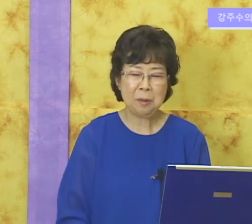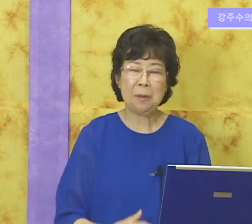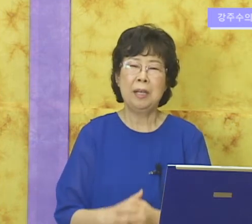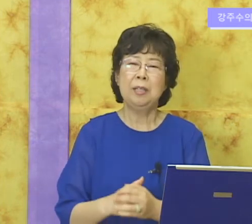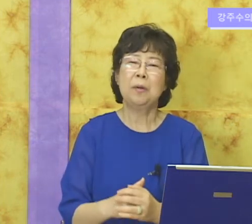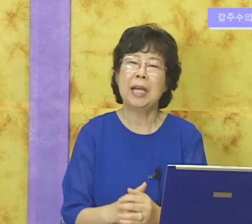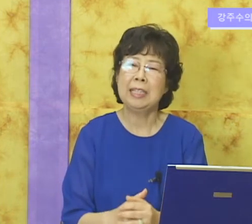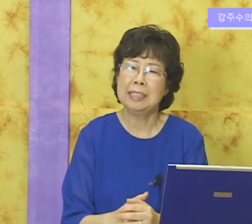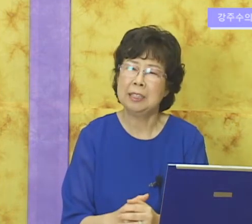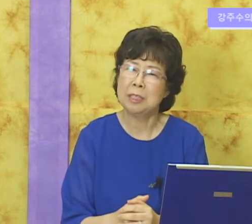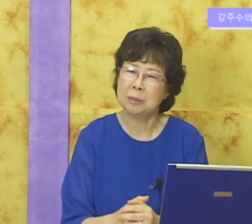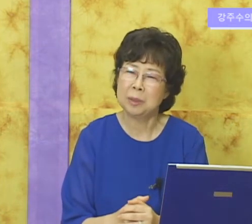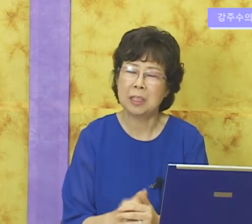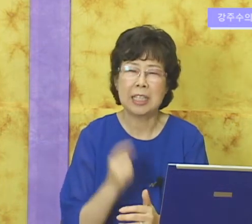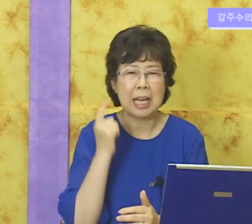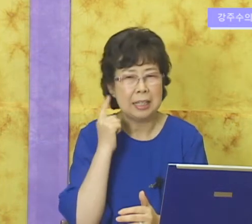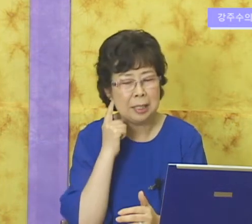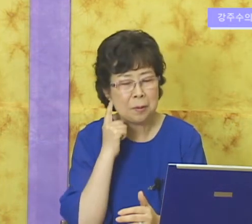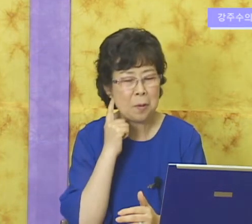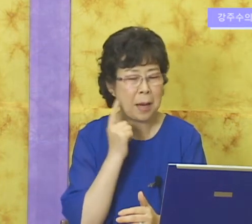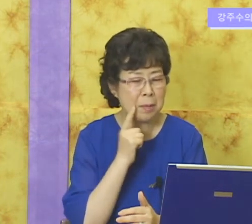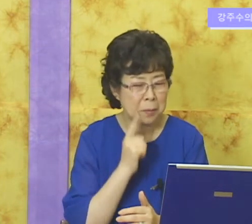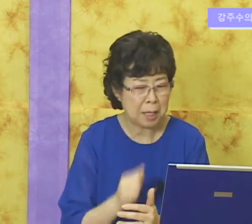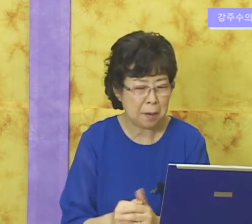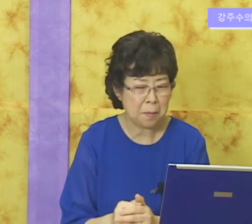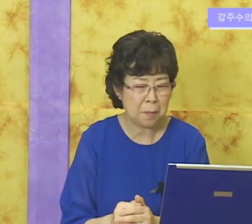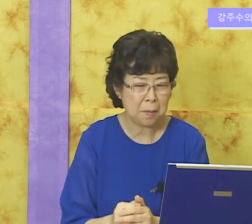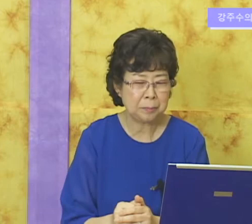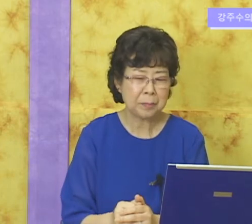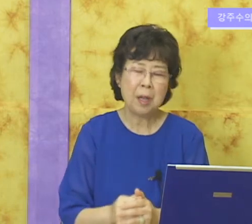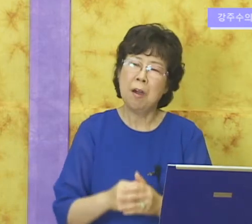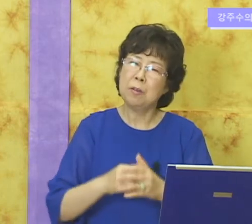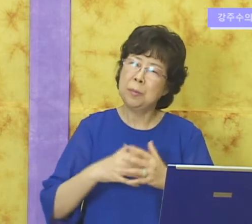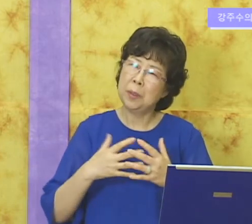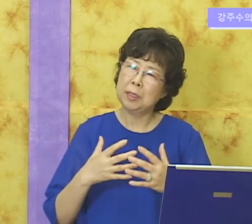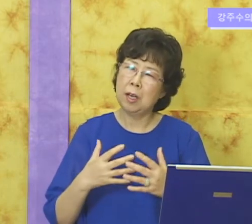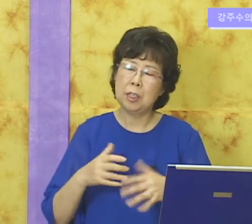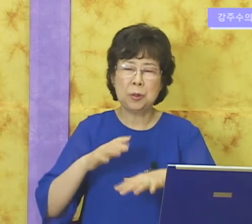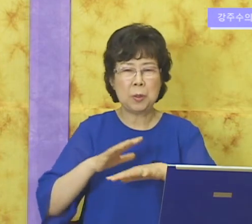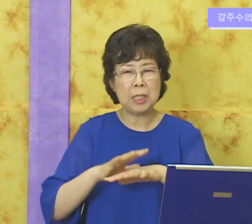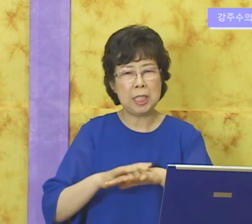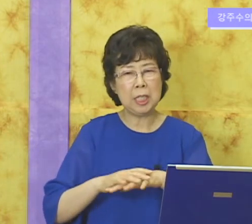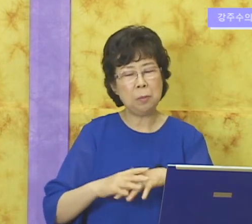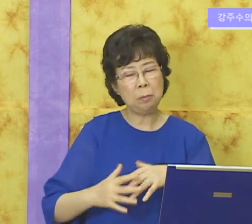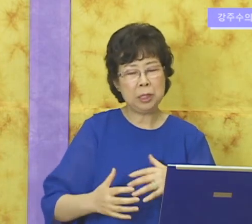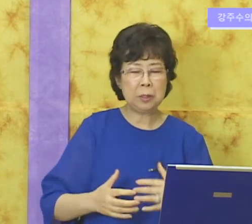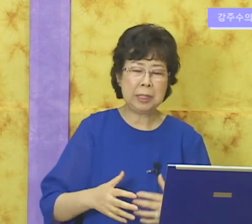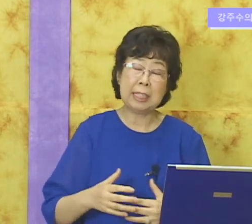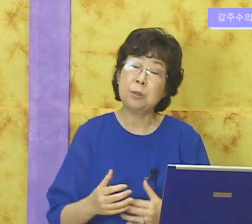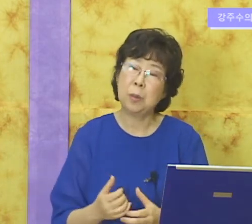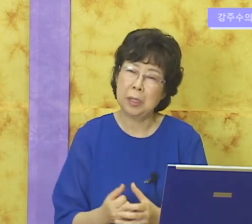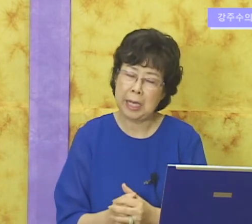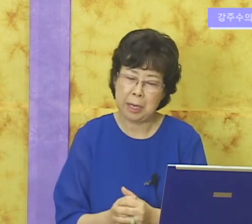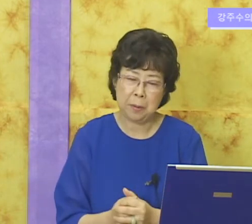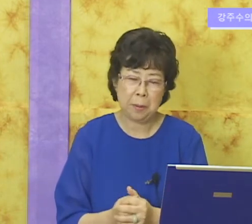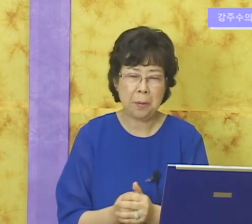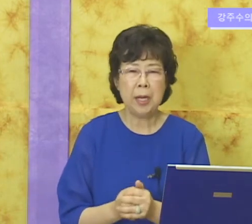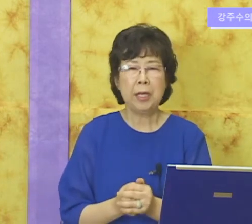그리고 농아인들은 어려서부터 귀가 안 들리고 말을 못하고 얼굴 표정, 손짓, 몸짓으로 의사소통을 했고 그리고